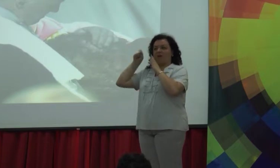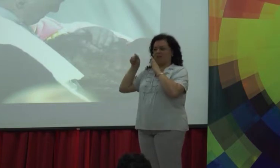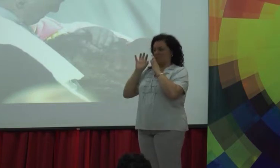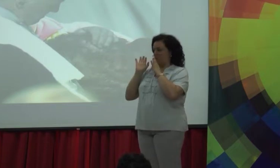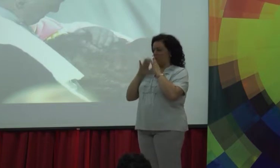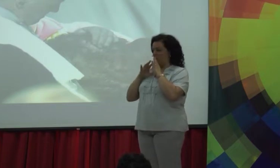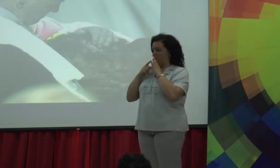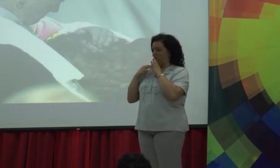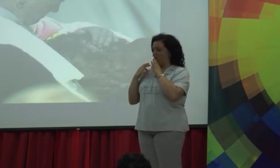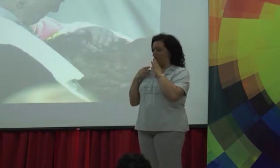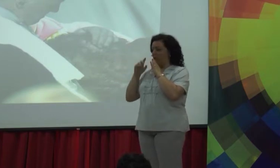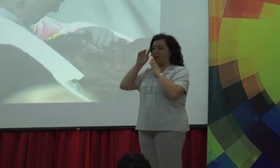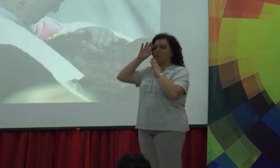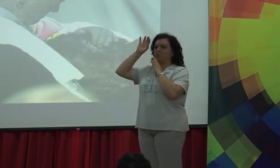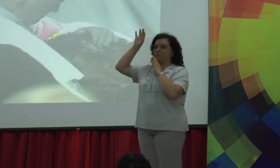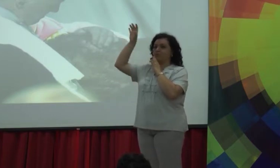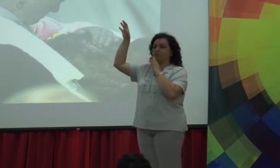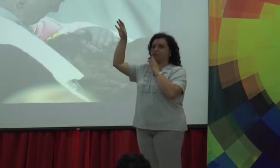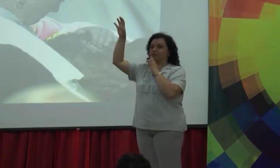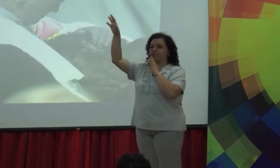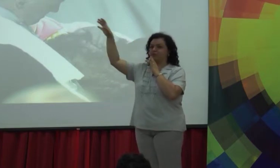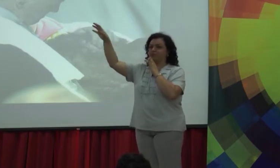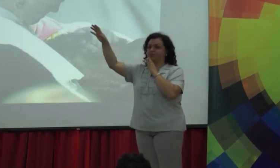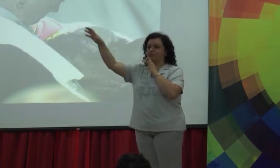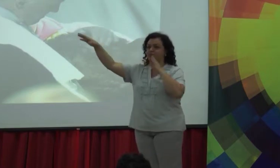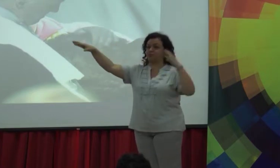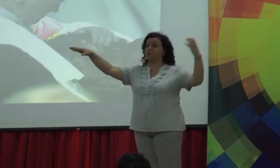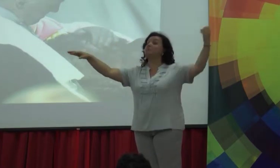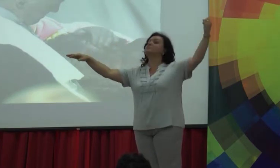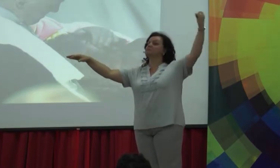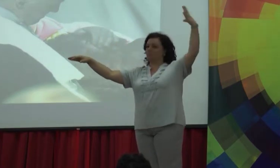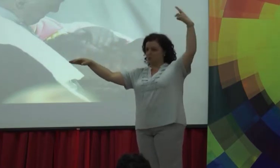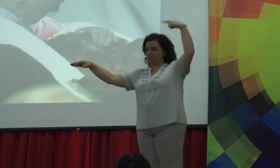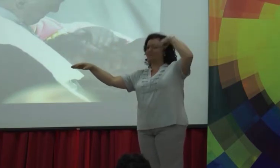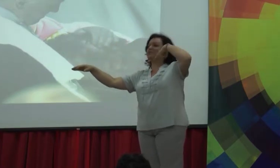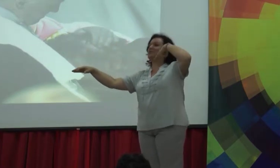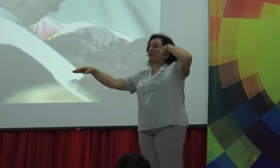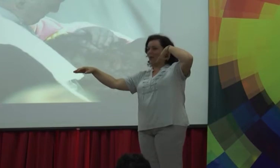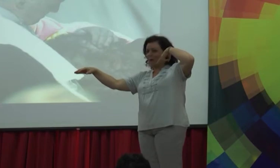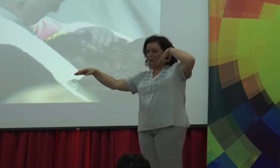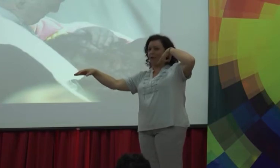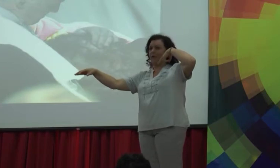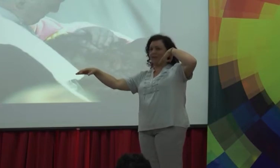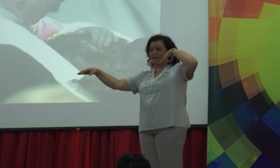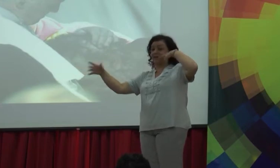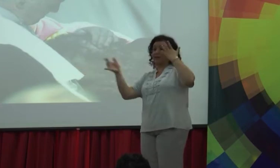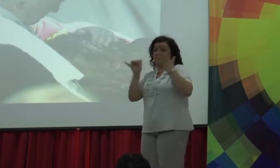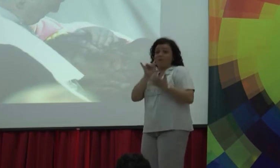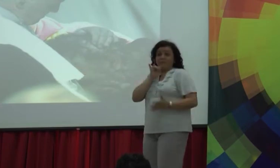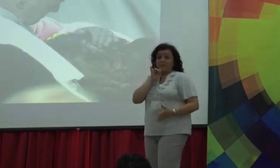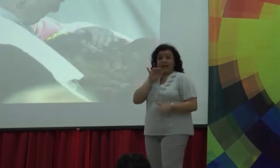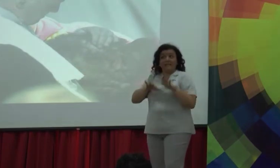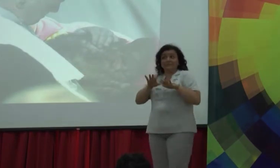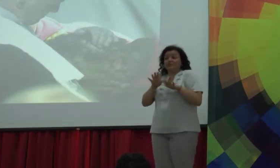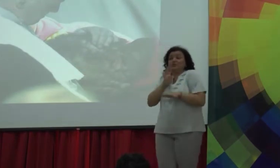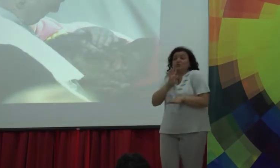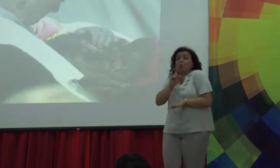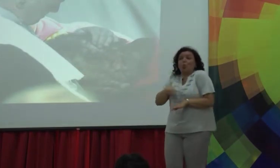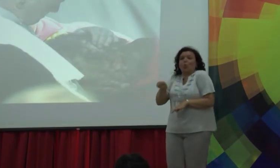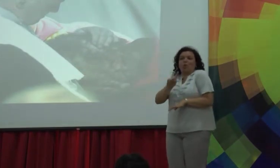penso silenciosamente flui, né? E retorna para